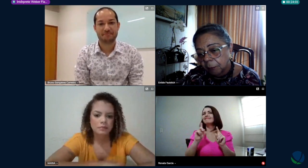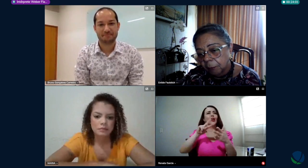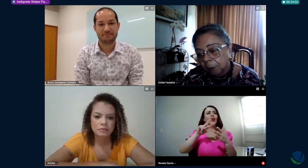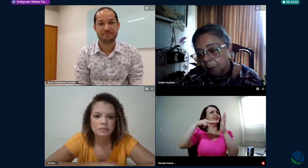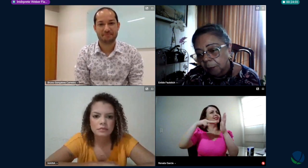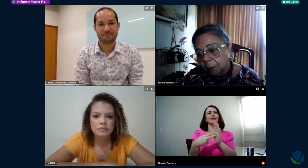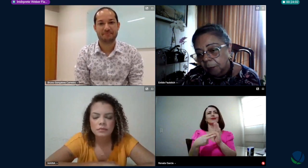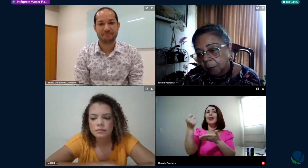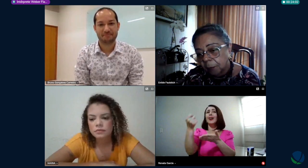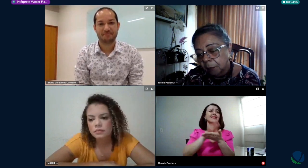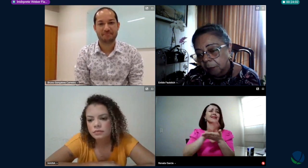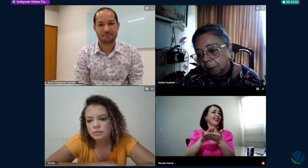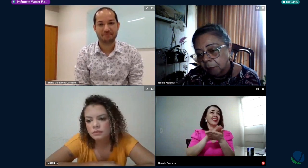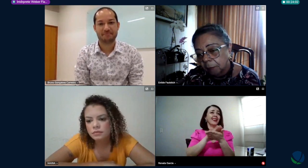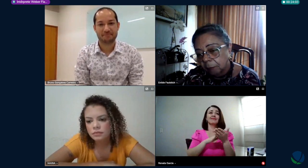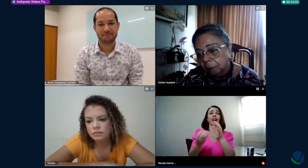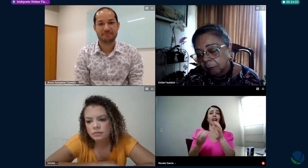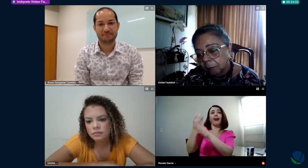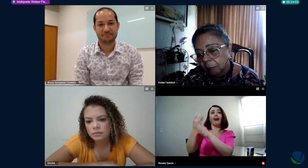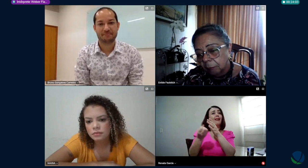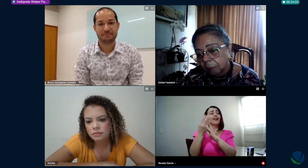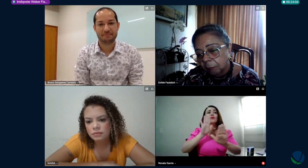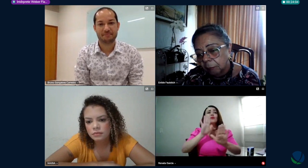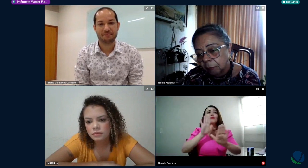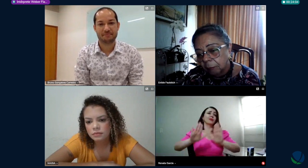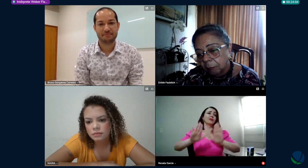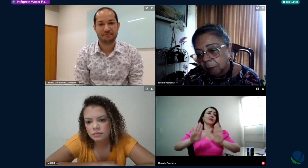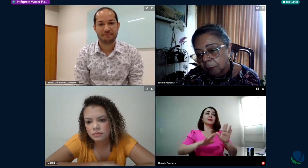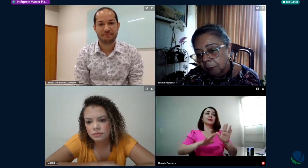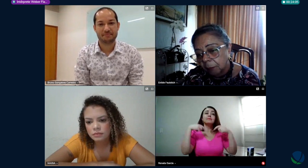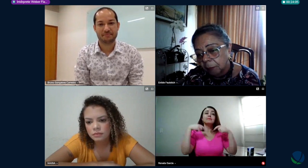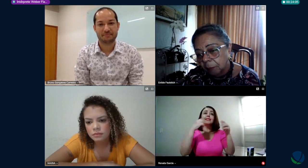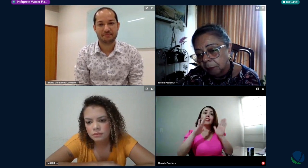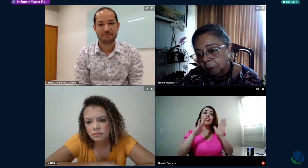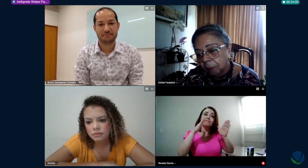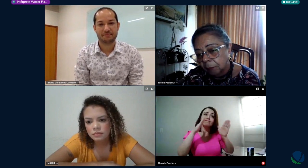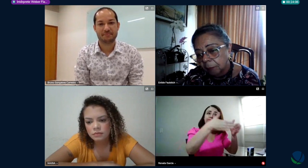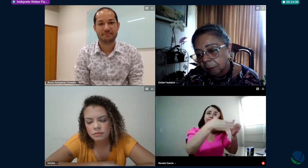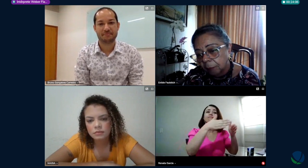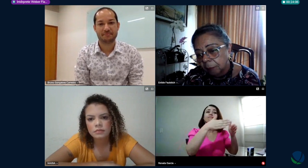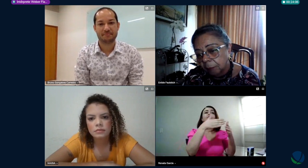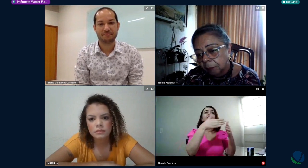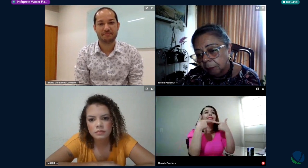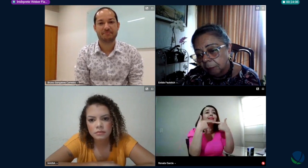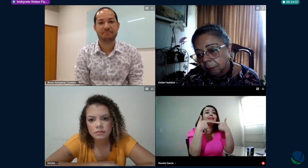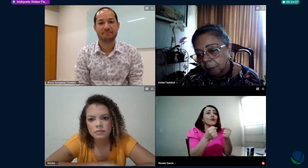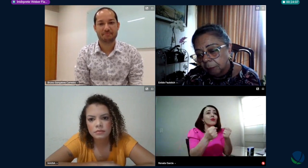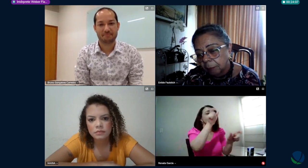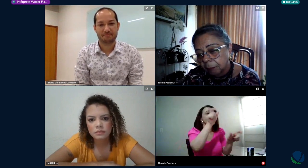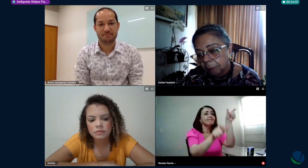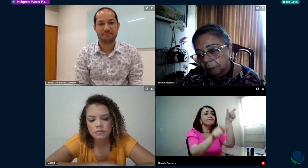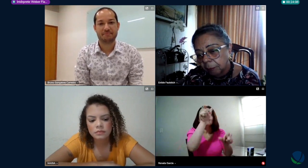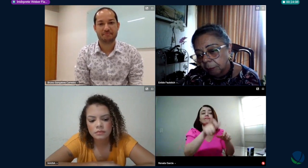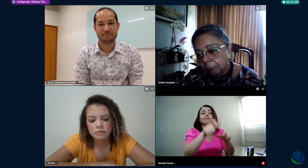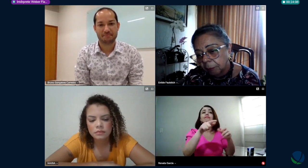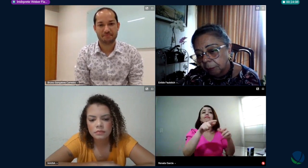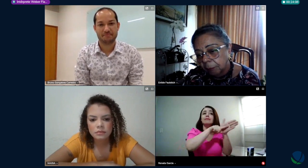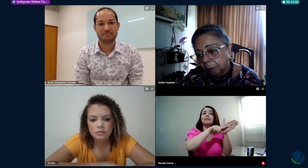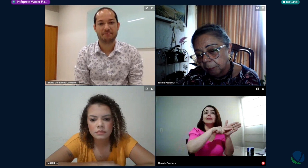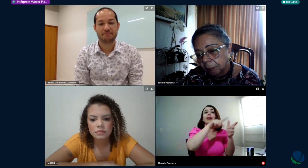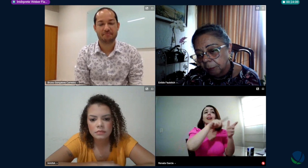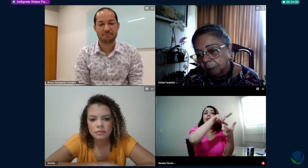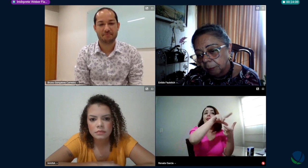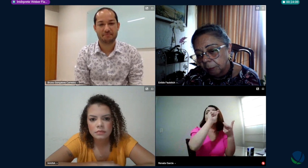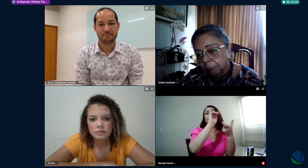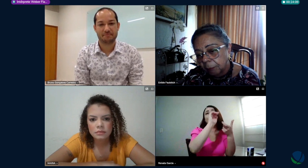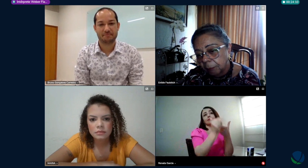simplesmente criar sinais. O que a gente vê são sinais que são criados ali na hora, às vezes, no momento da necessidade. E aí,